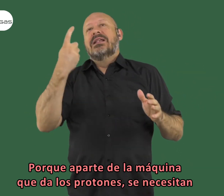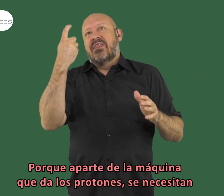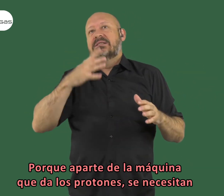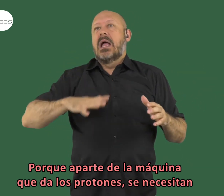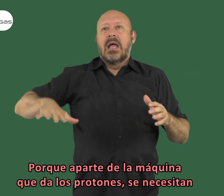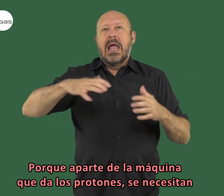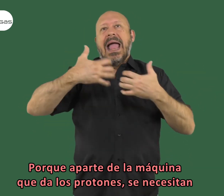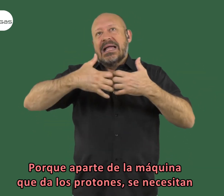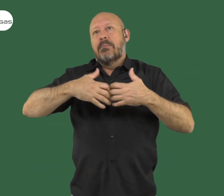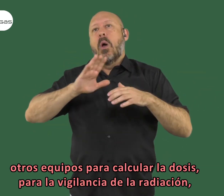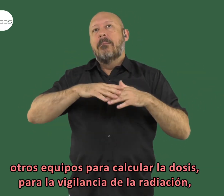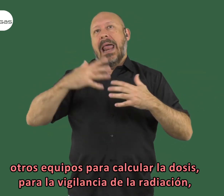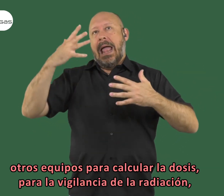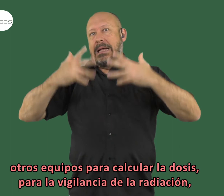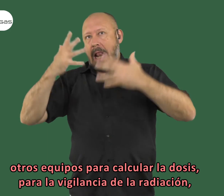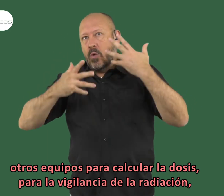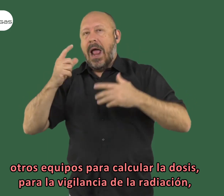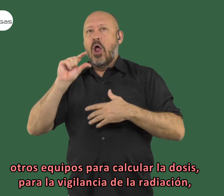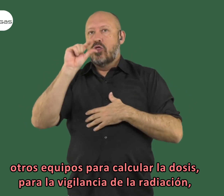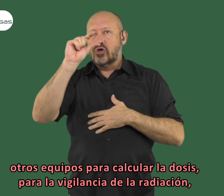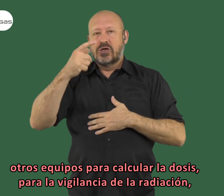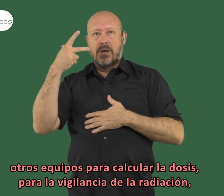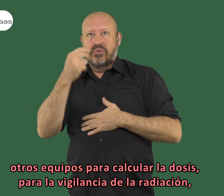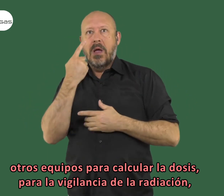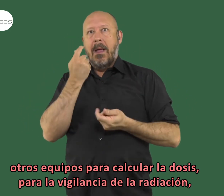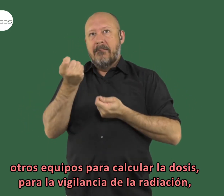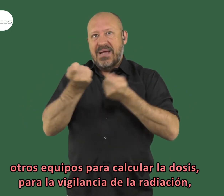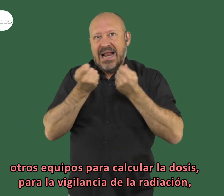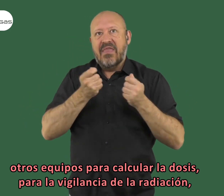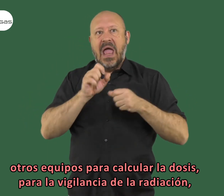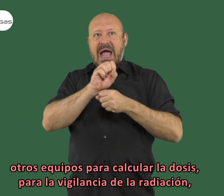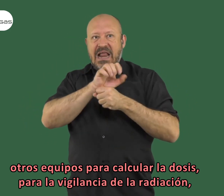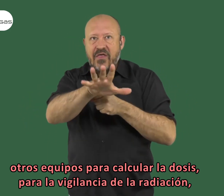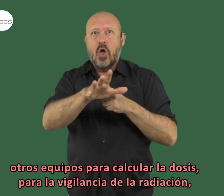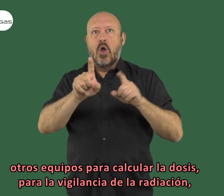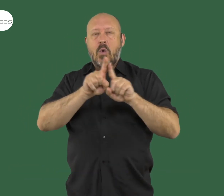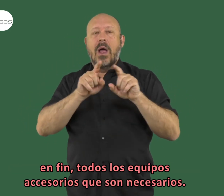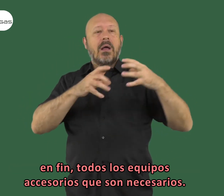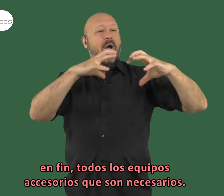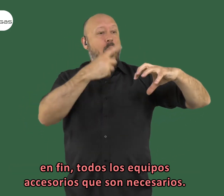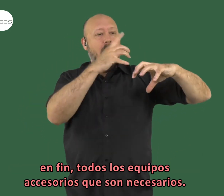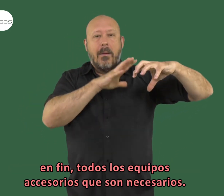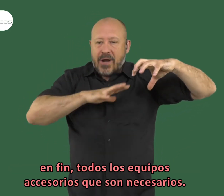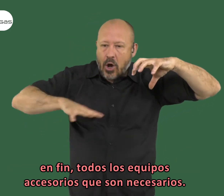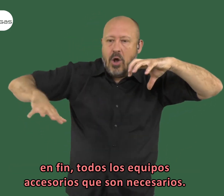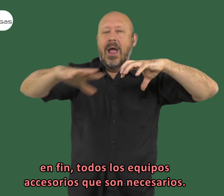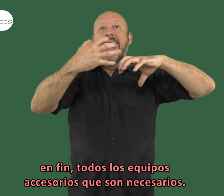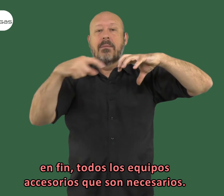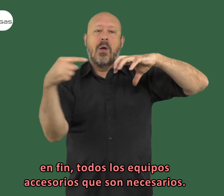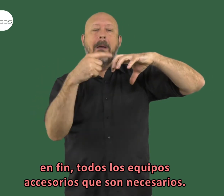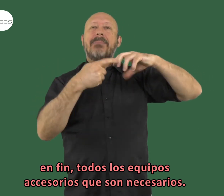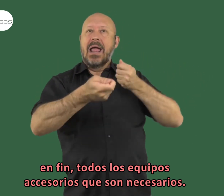que da los protones, pues se necesitan otros equipos para calcular la dosis, vigilancia de la radiación, en fin, todos los equipos